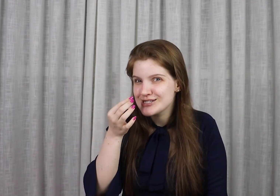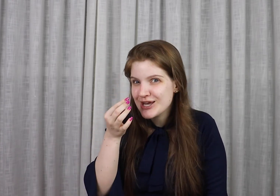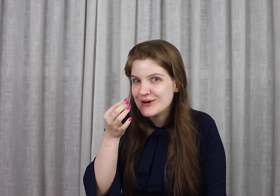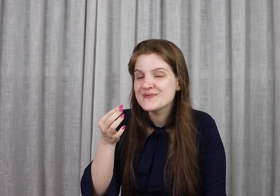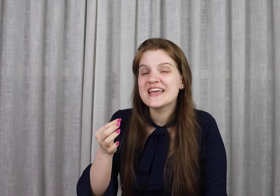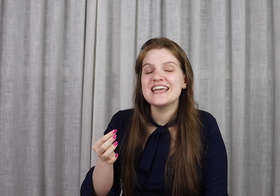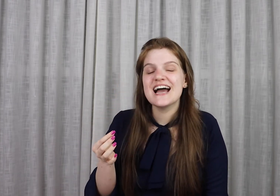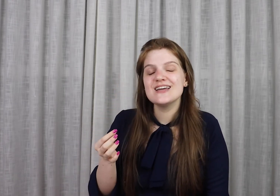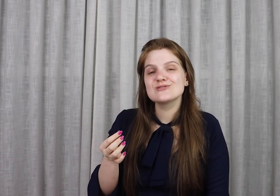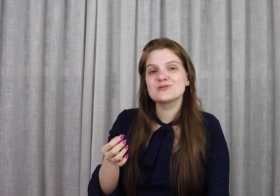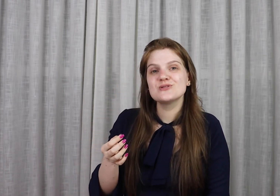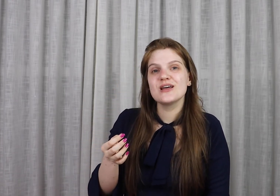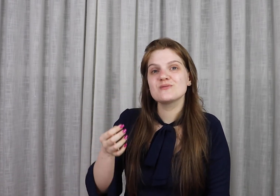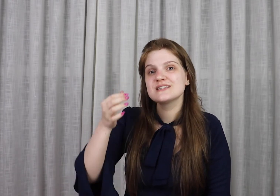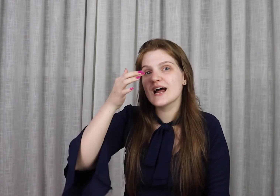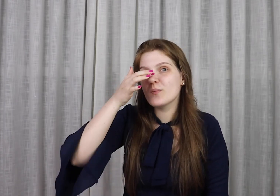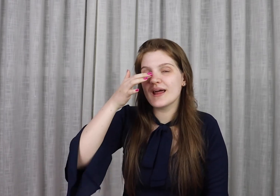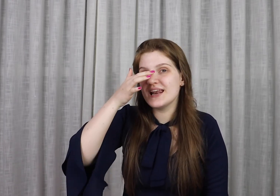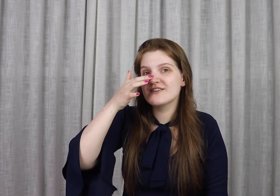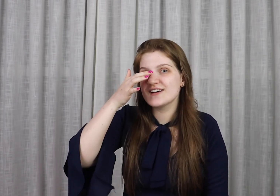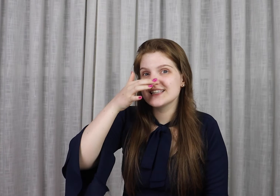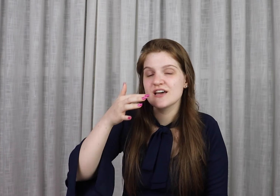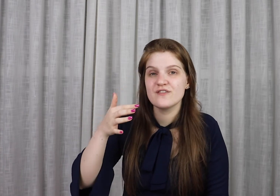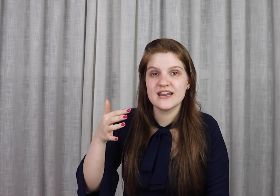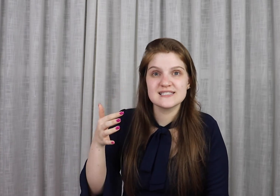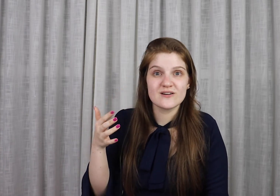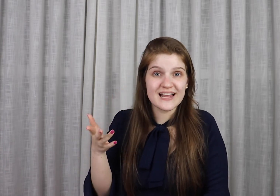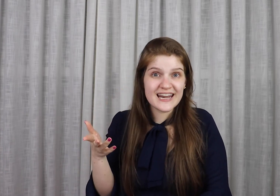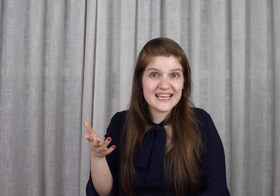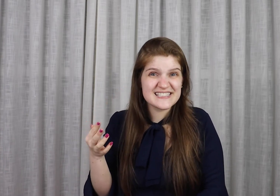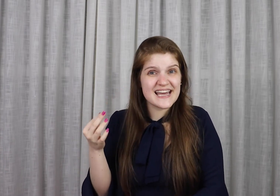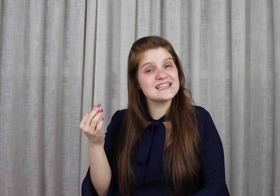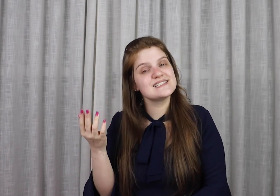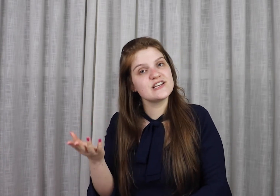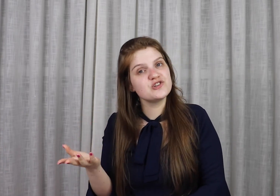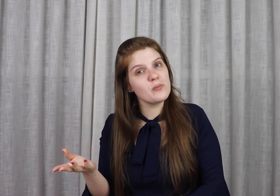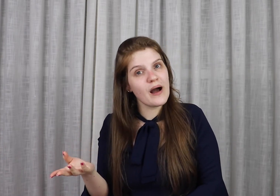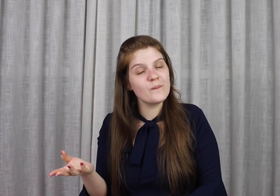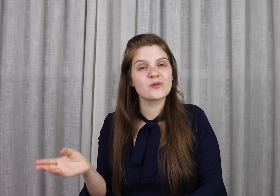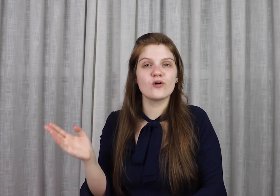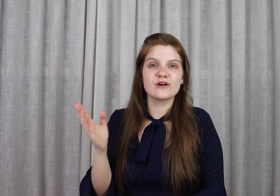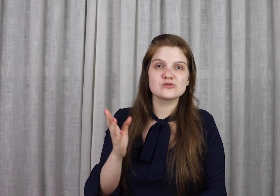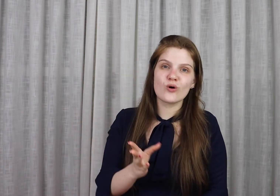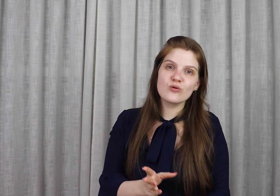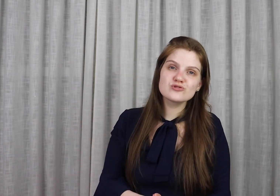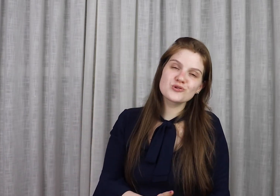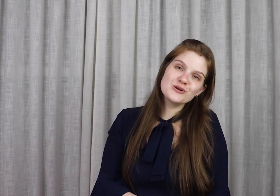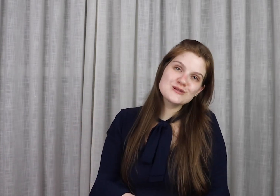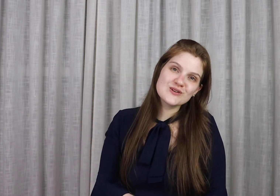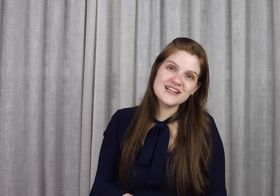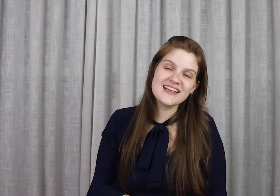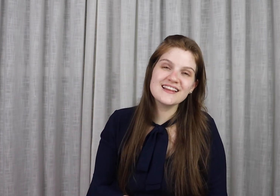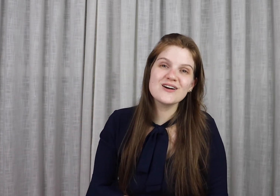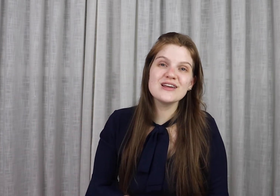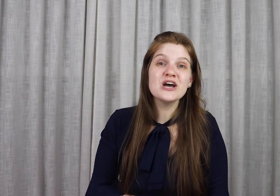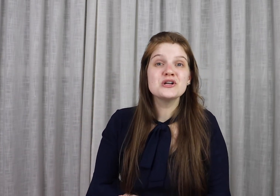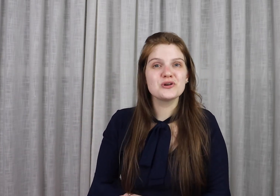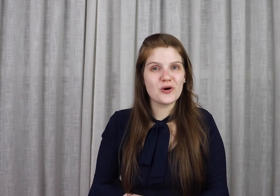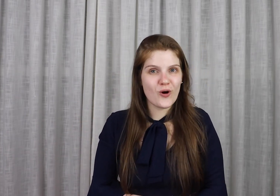grandinho e aí o surdo deu um sinal para ele que fazia referência ao nariz e ele se sentiu mal, conversou com o surdo entendeu e trocou o